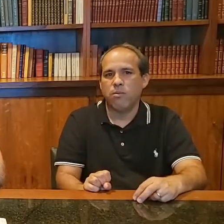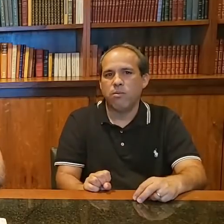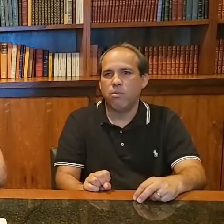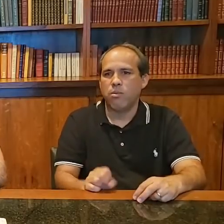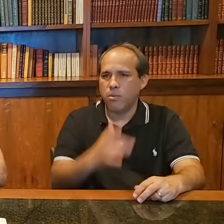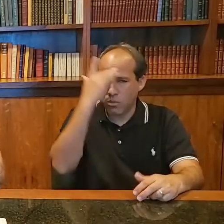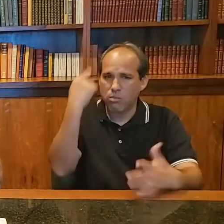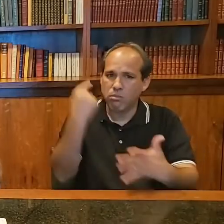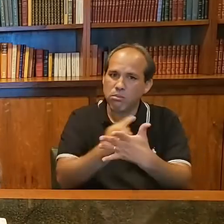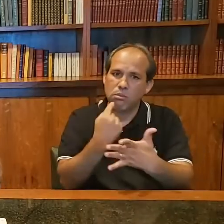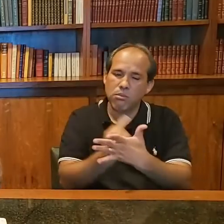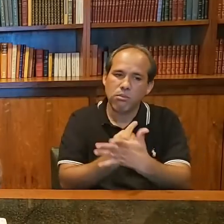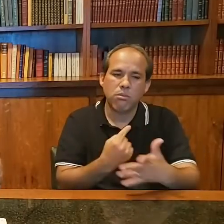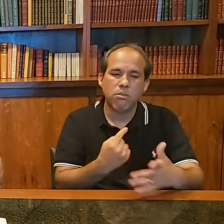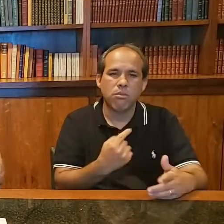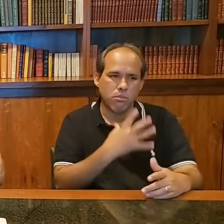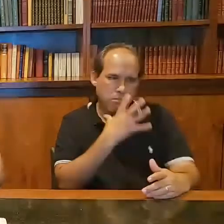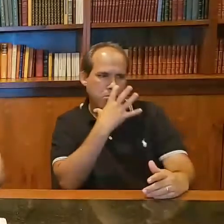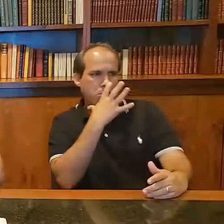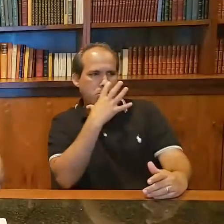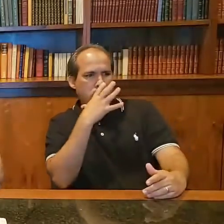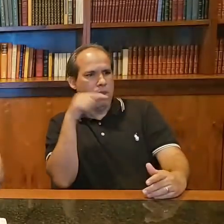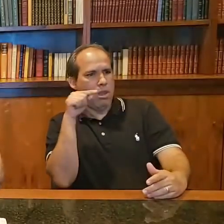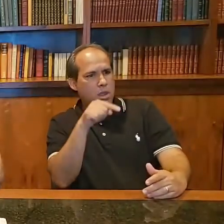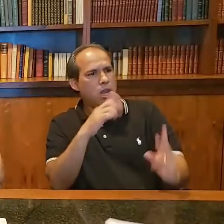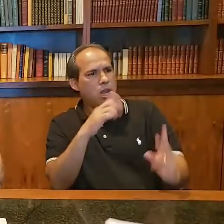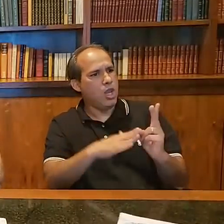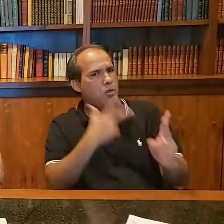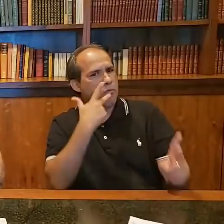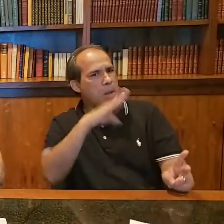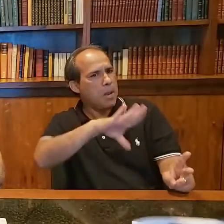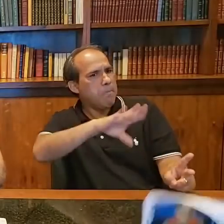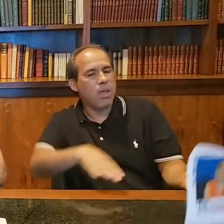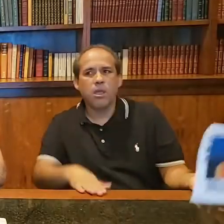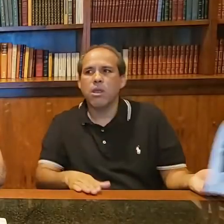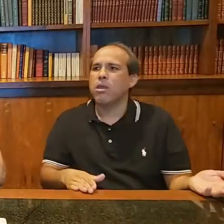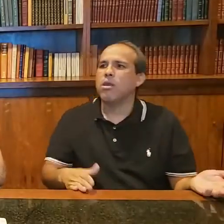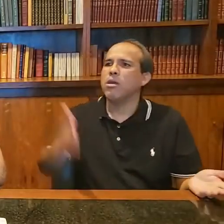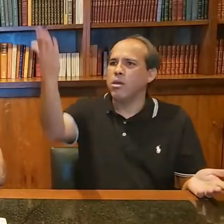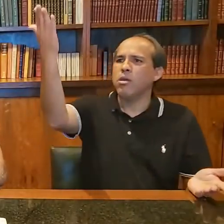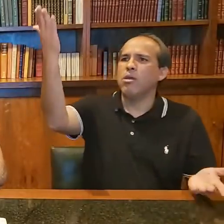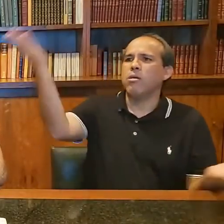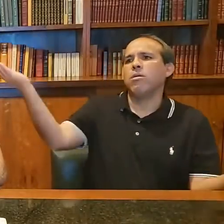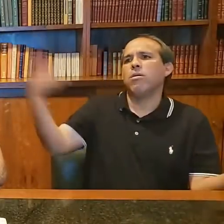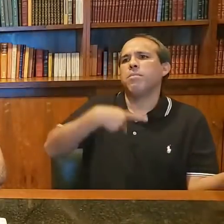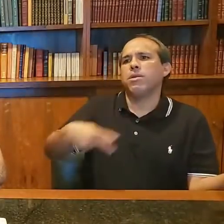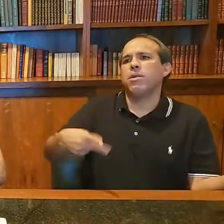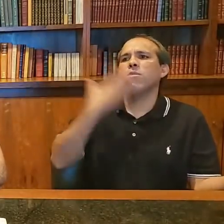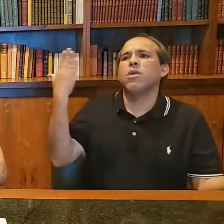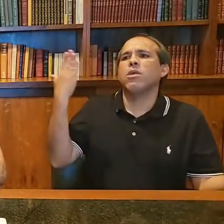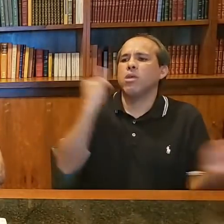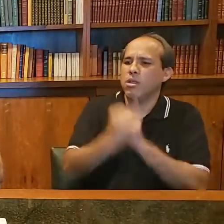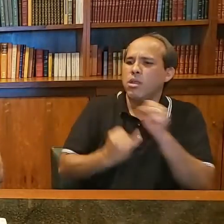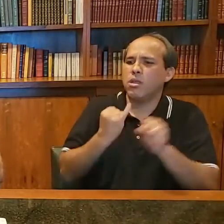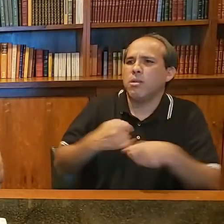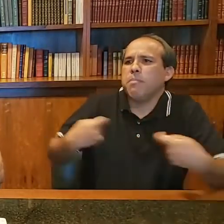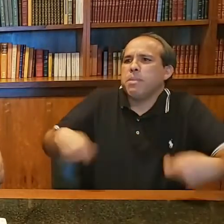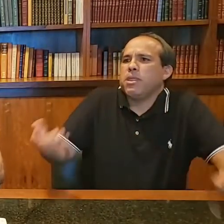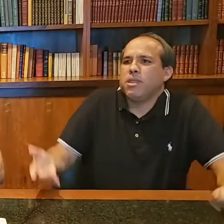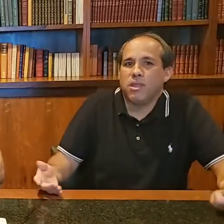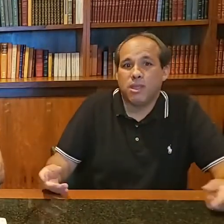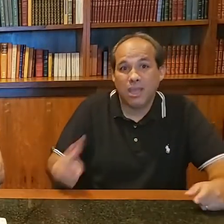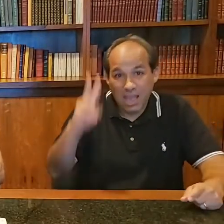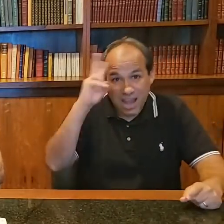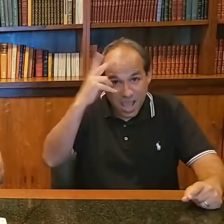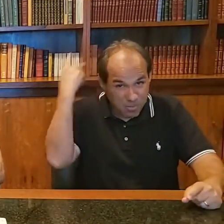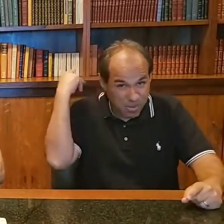ficou surpreso, né? Um índio falando muito bem, falou, presidente, queremos internet. É, antigamente diz a história que